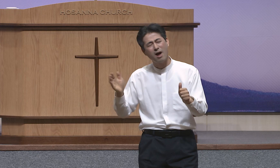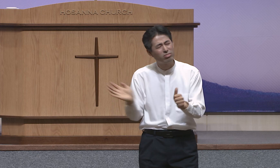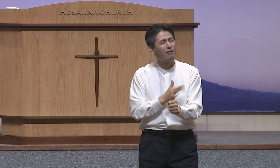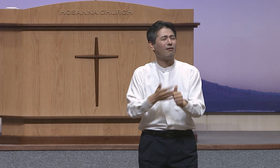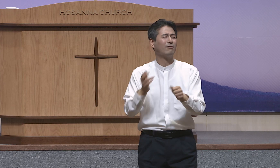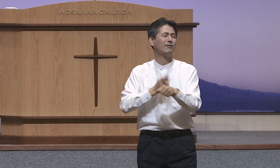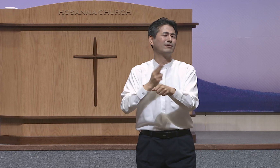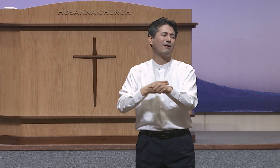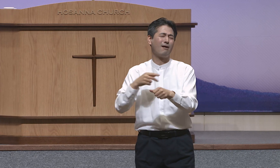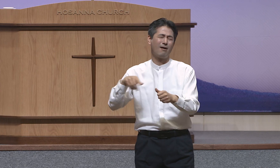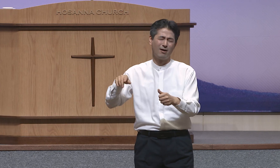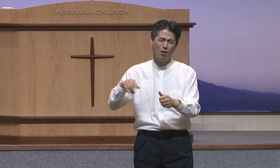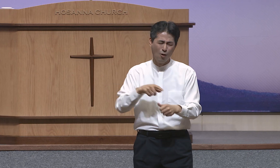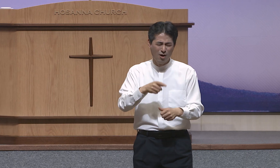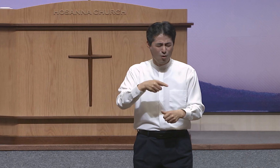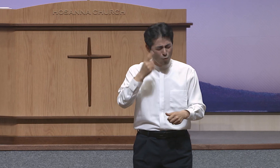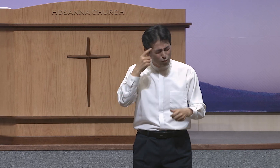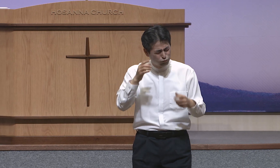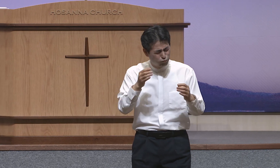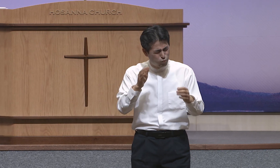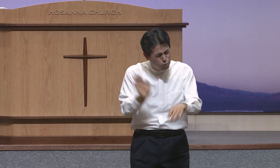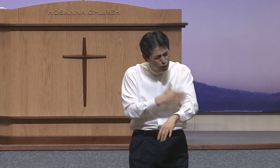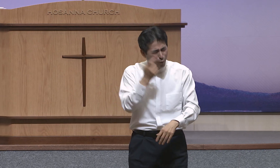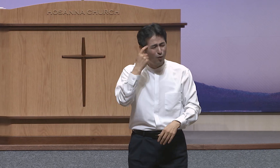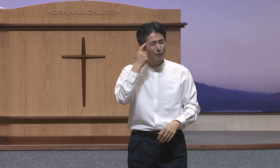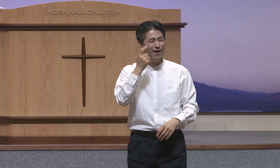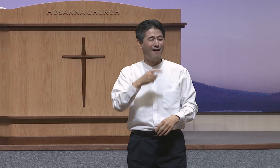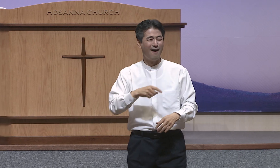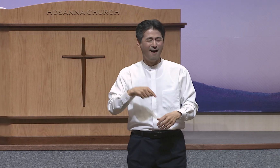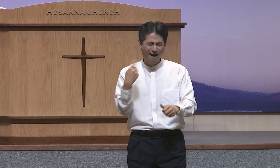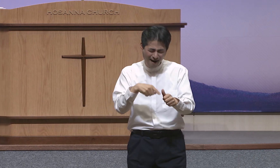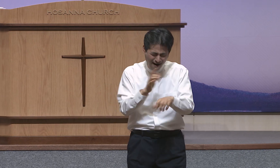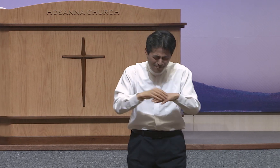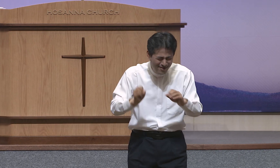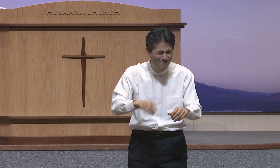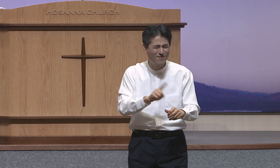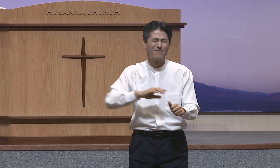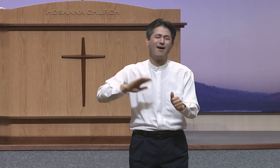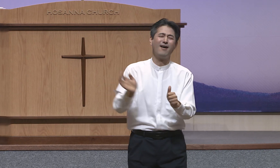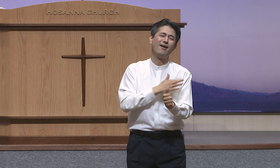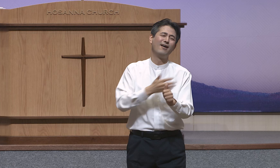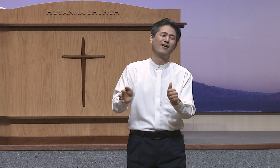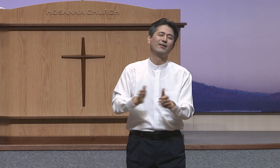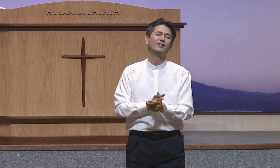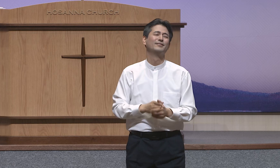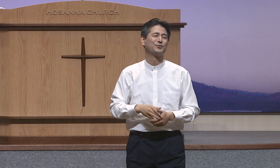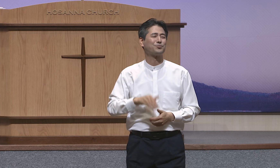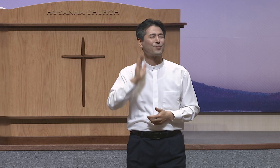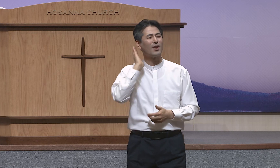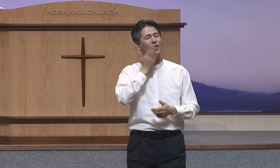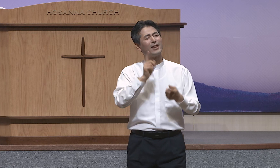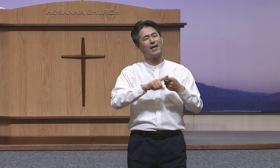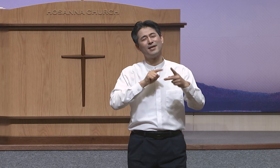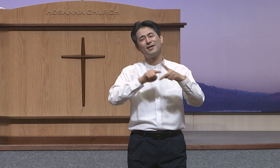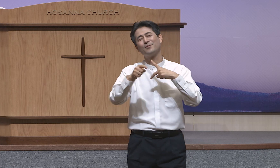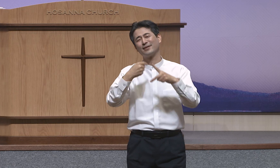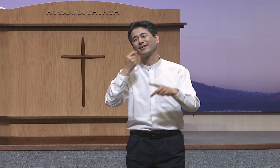나쁘니까 선생님한테 맨날 혼났어요. 너는 왜 이렇게 공부를 못하냐 하면서 가르쳐도 너는 아무 소용 없구나.